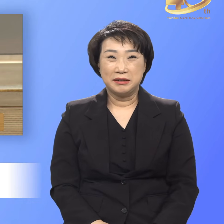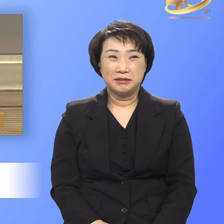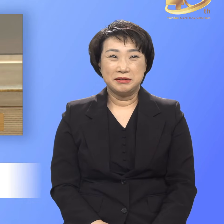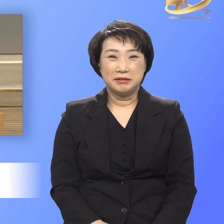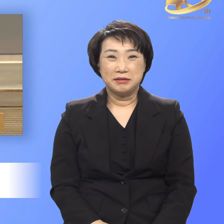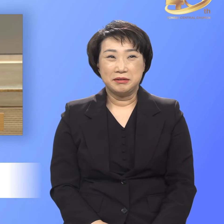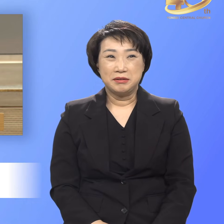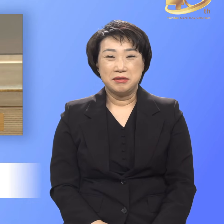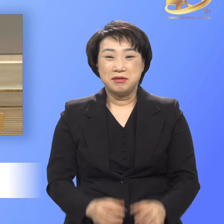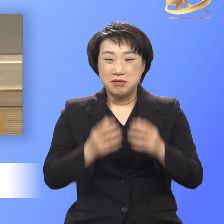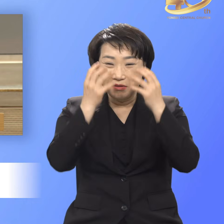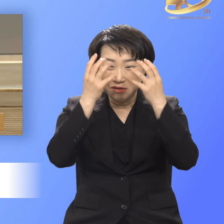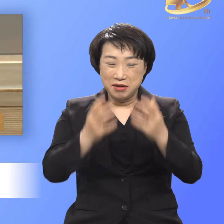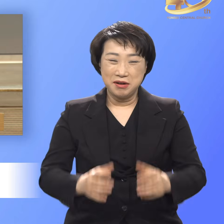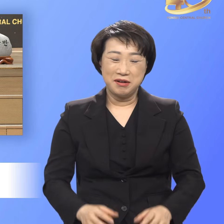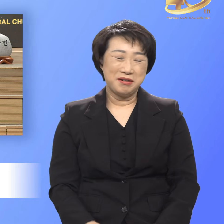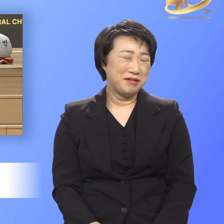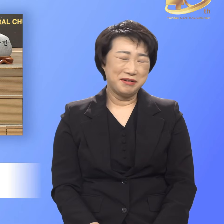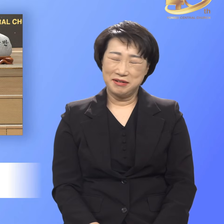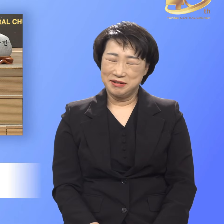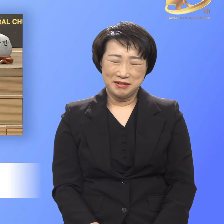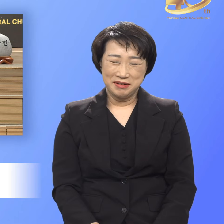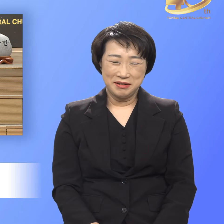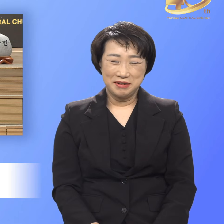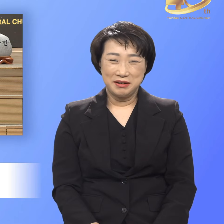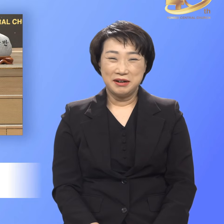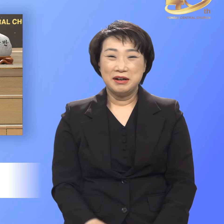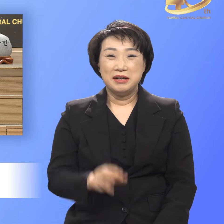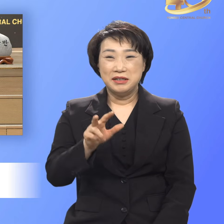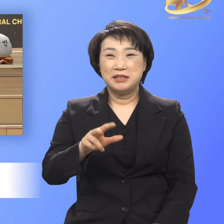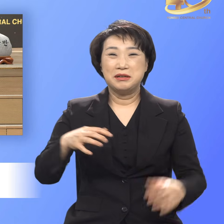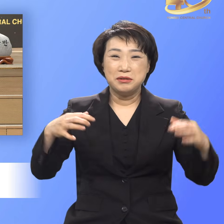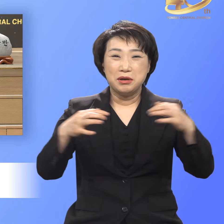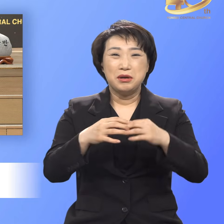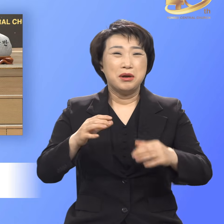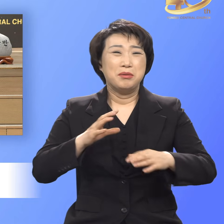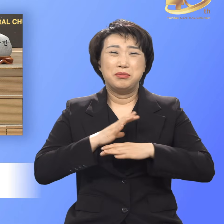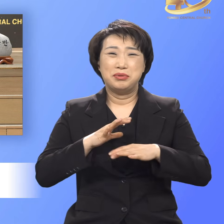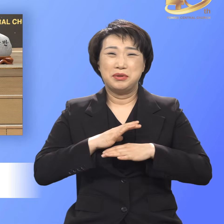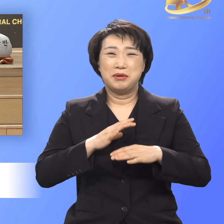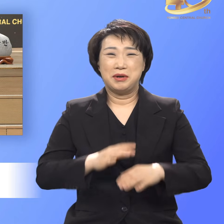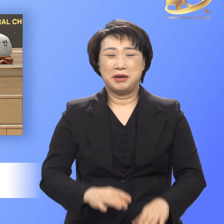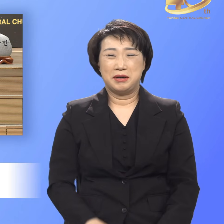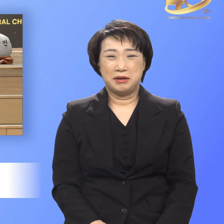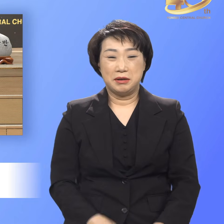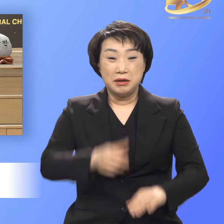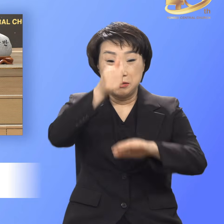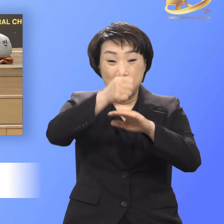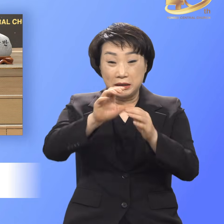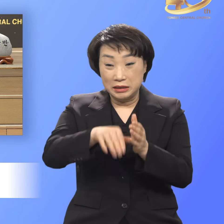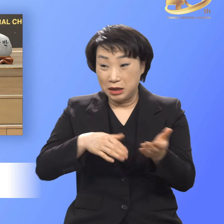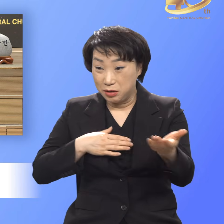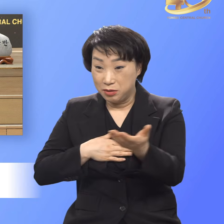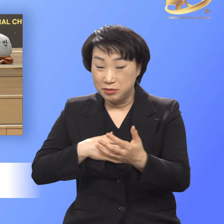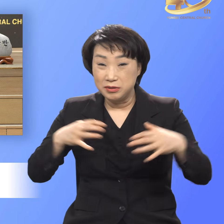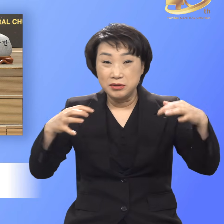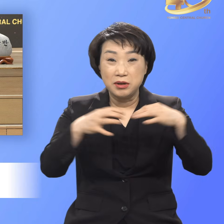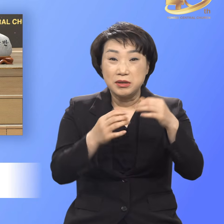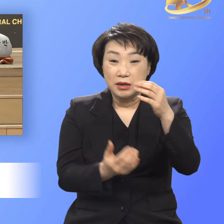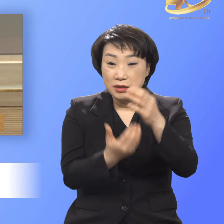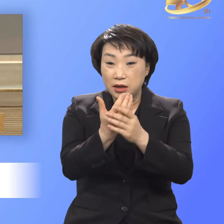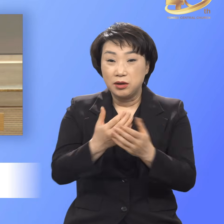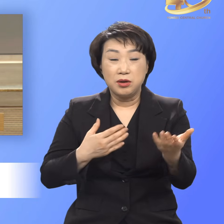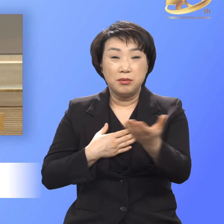어마어마한 일이 벌어지잖아요. 얼마나 지금 무서울 정도로냐. 그 마지막 때 가서 전쟁이